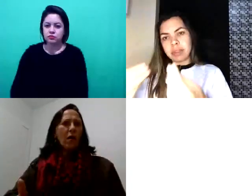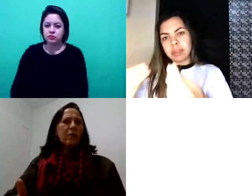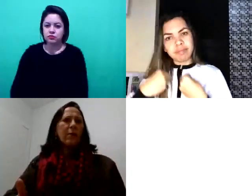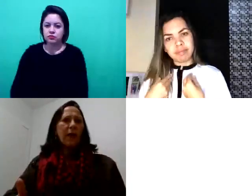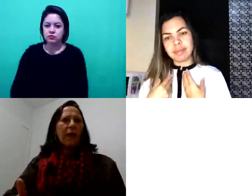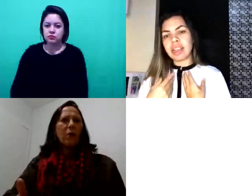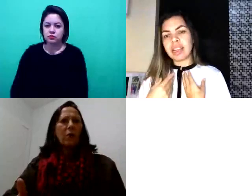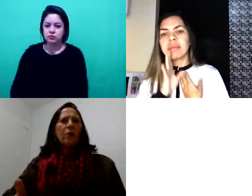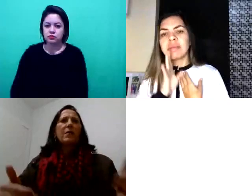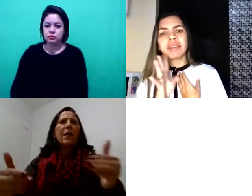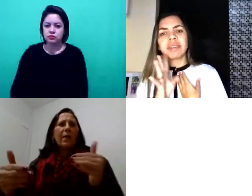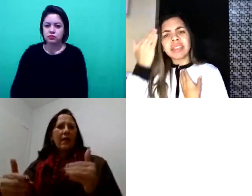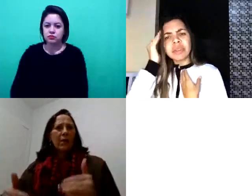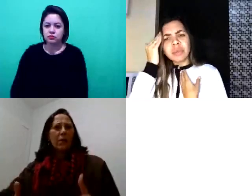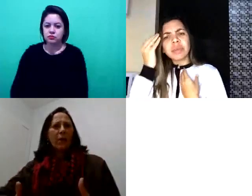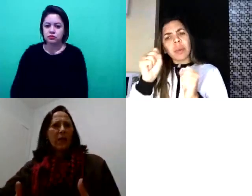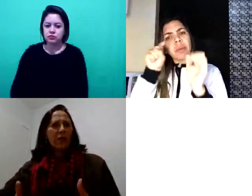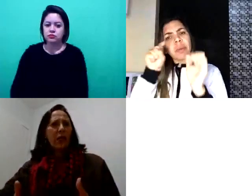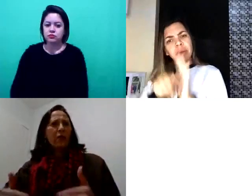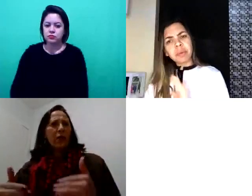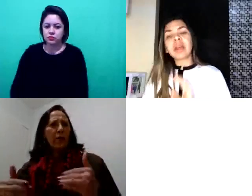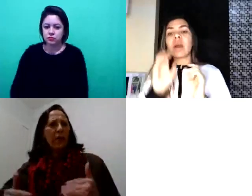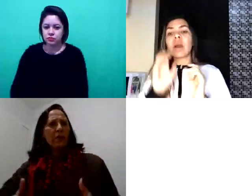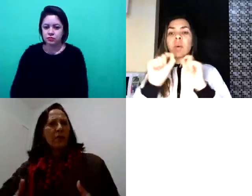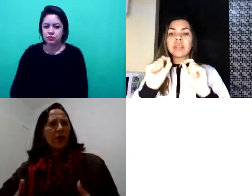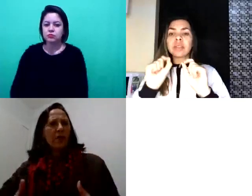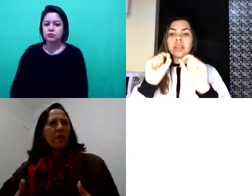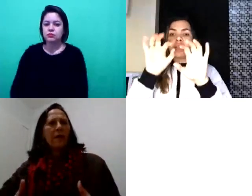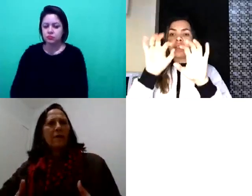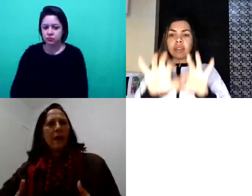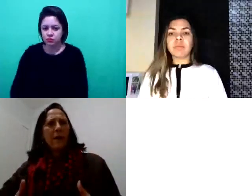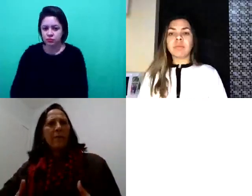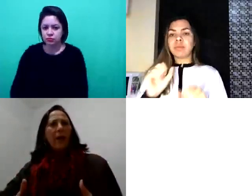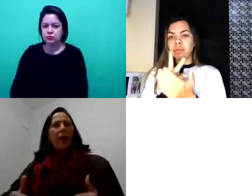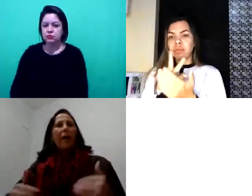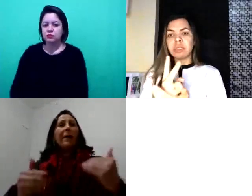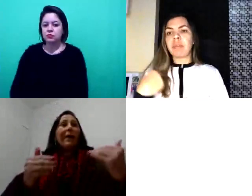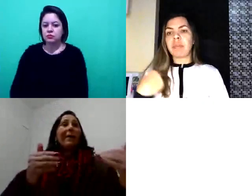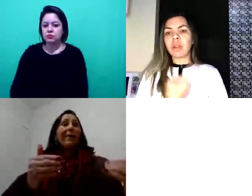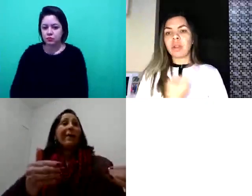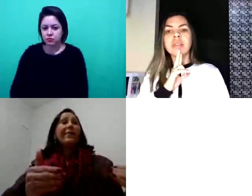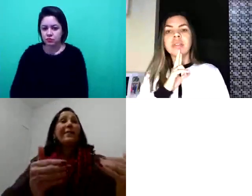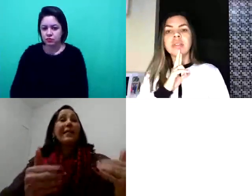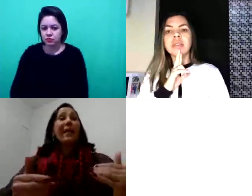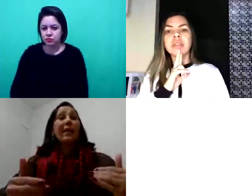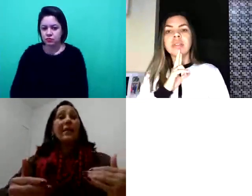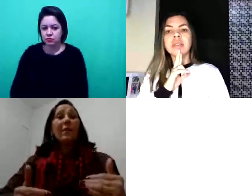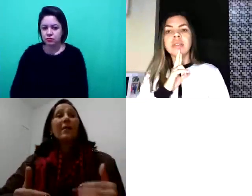colocam também lá no Moodle sempre é respondido pela gente, o que compete a gente, sabe? Aí é que eu quero dizer,